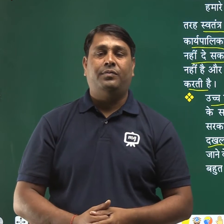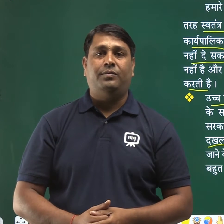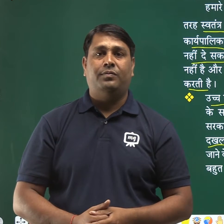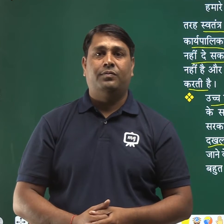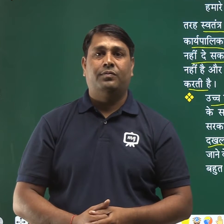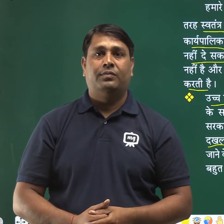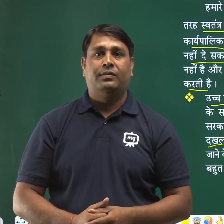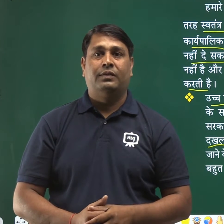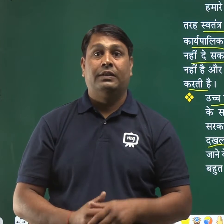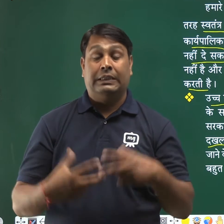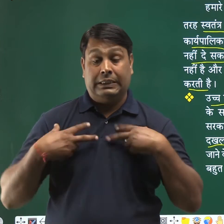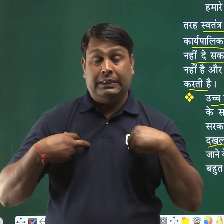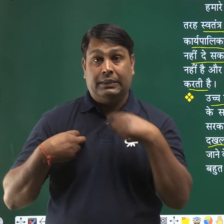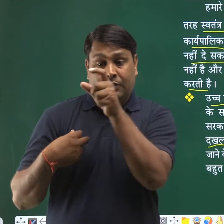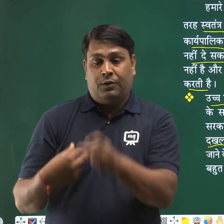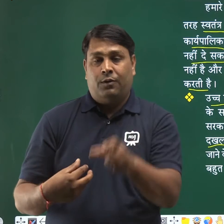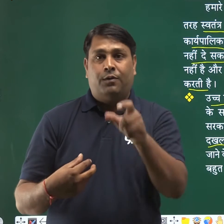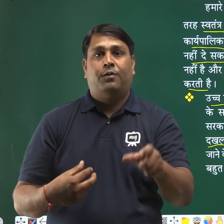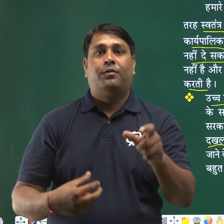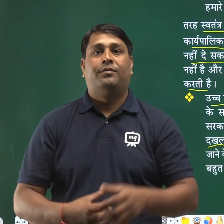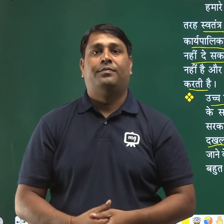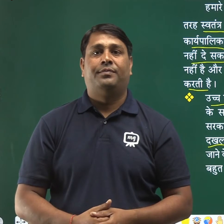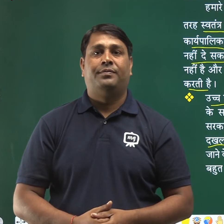किसी न्यायाधीश को